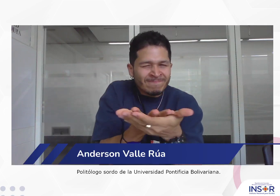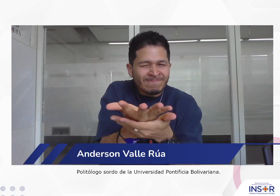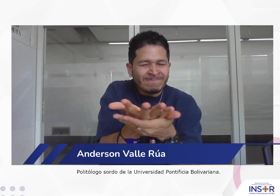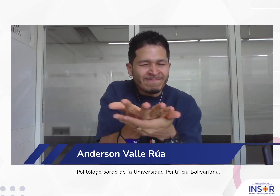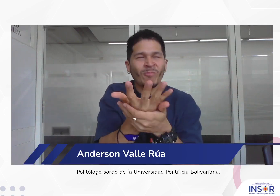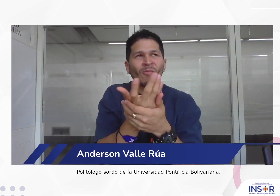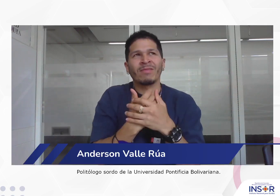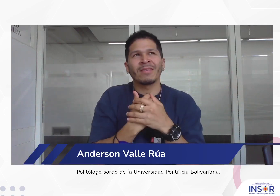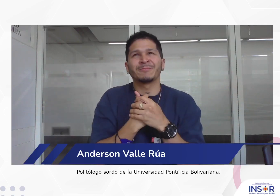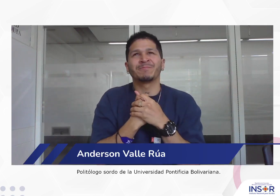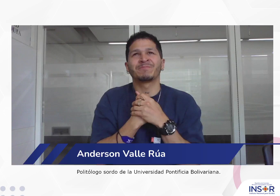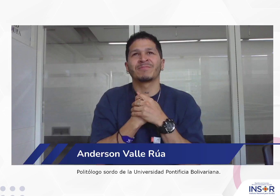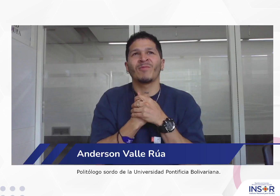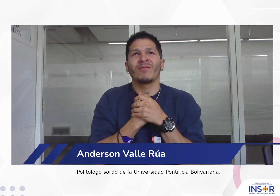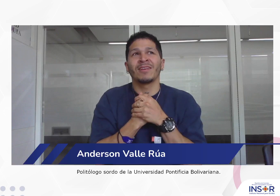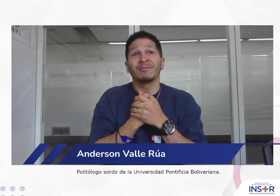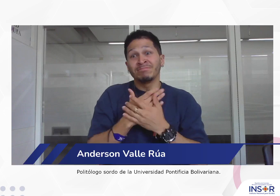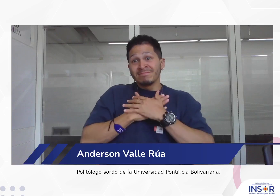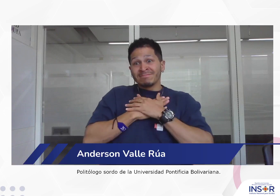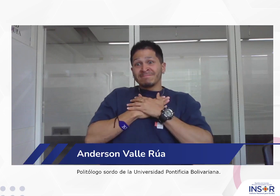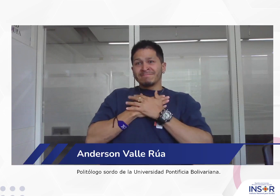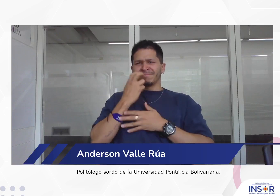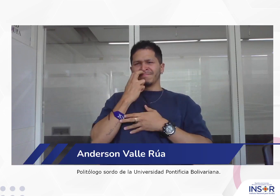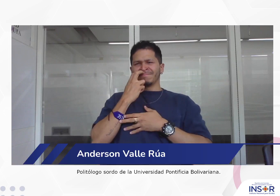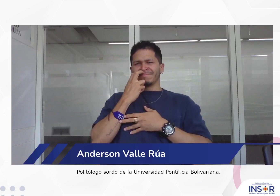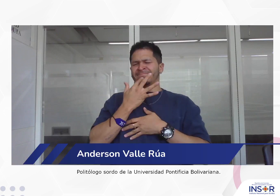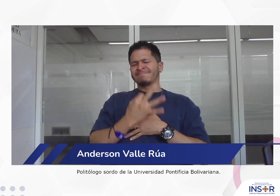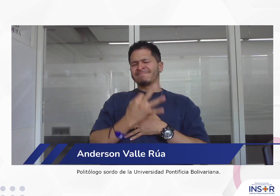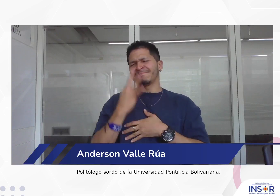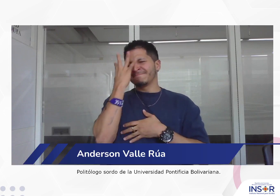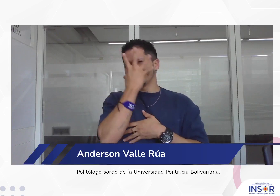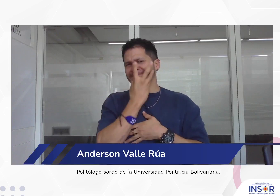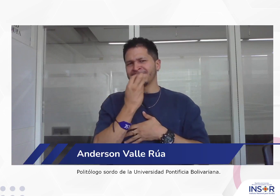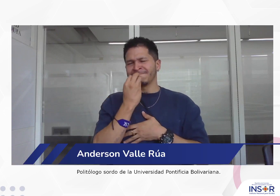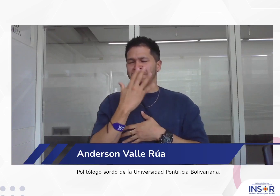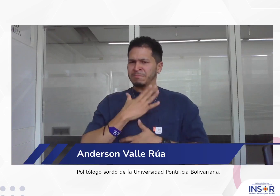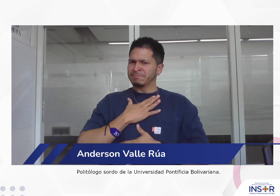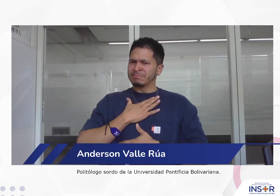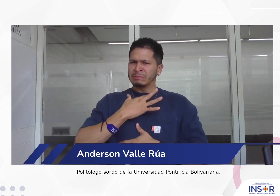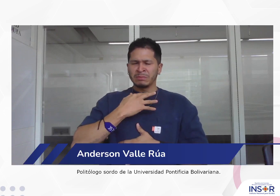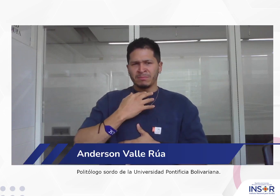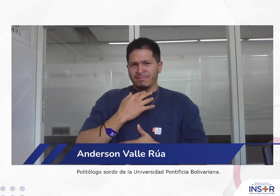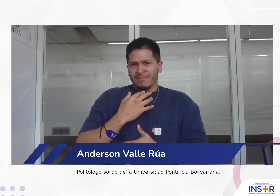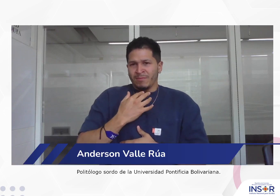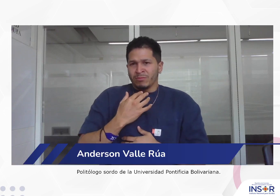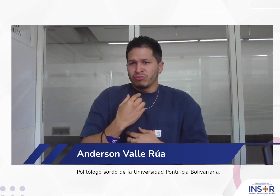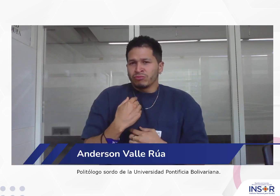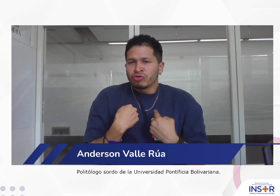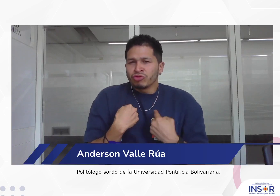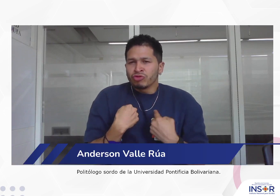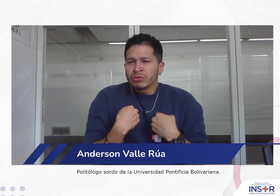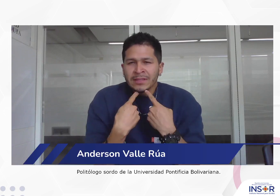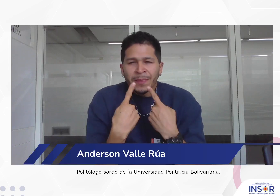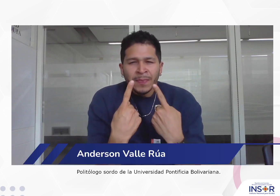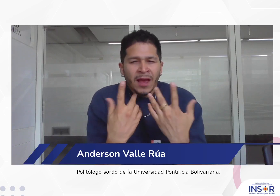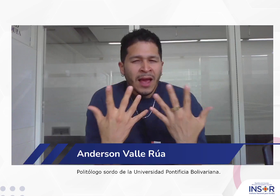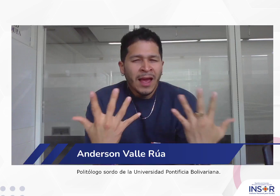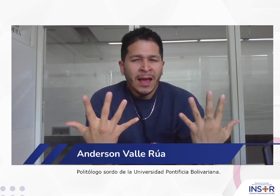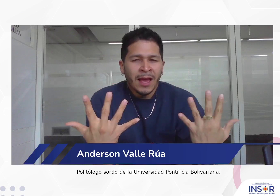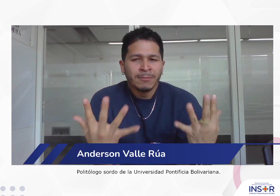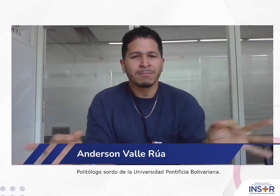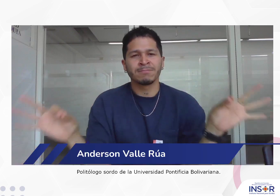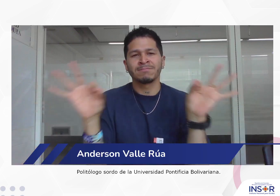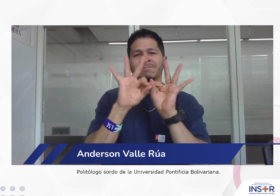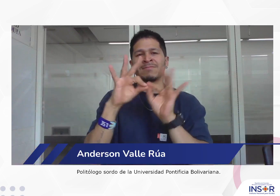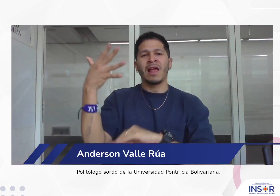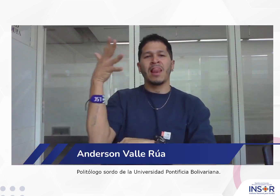Bien, importante dos sugerencias al respecto. Y es que la verdad, en mi opinión